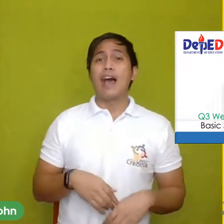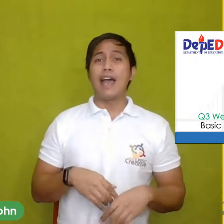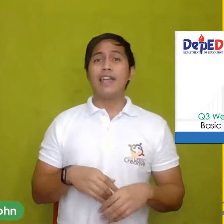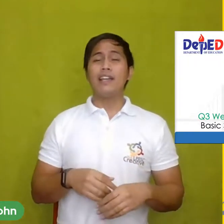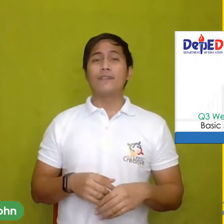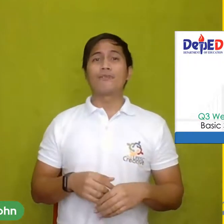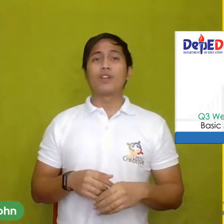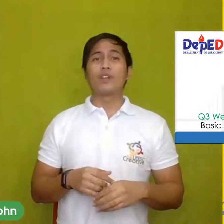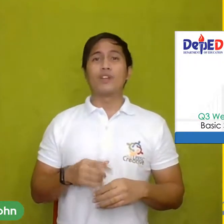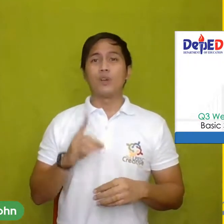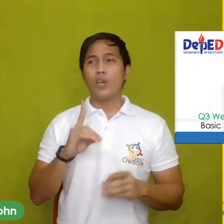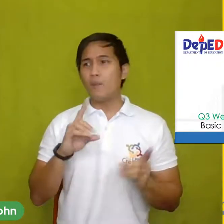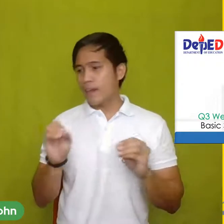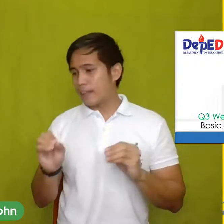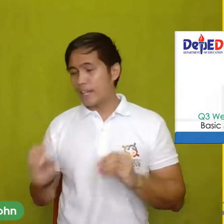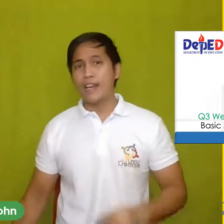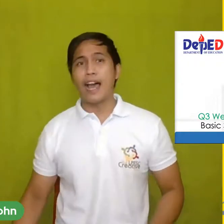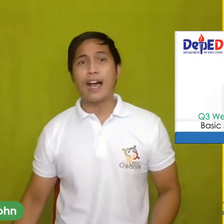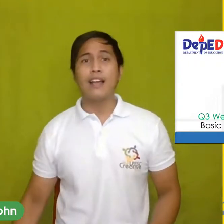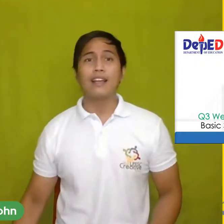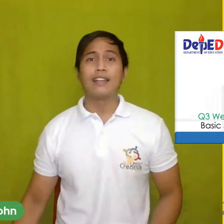ay gawin mo natin ang